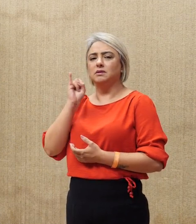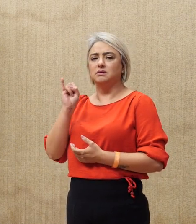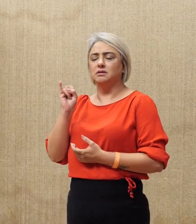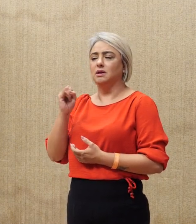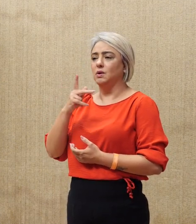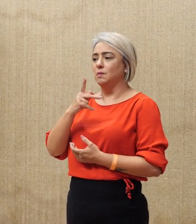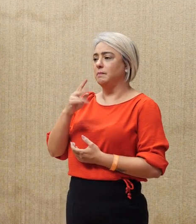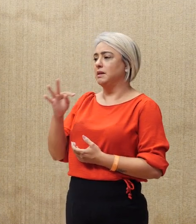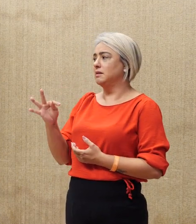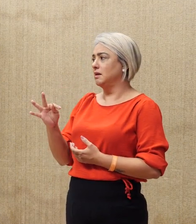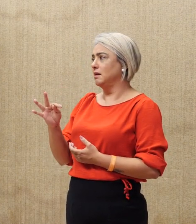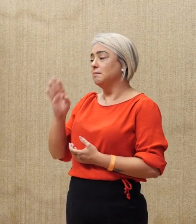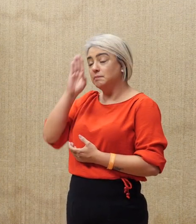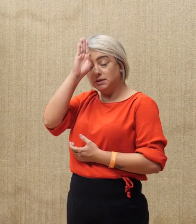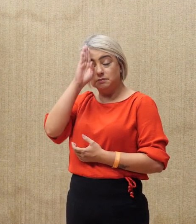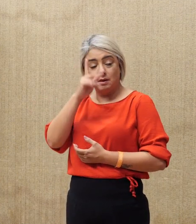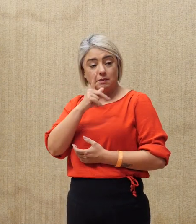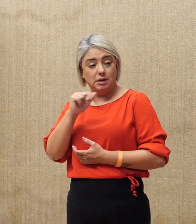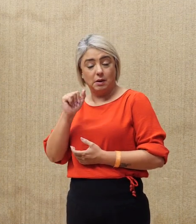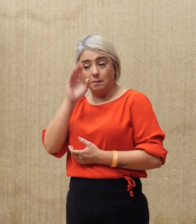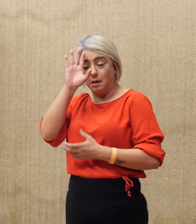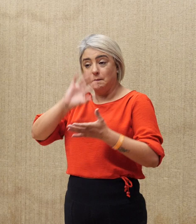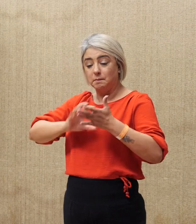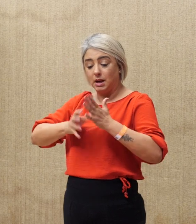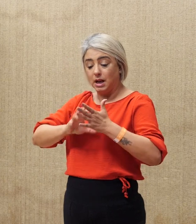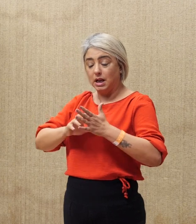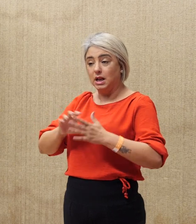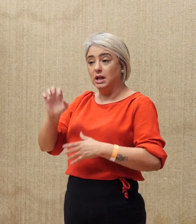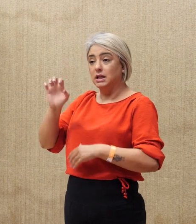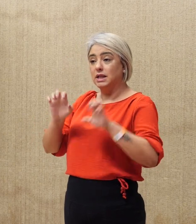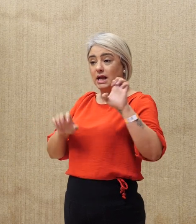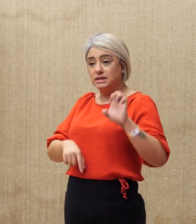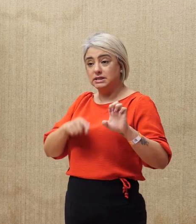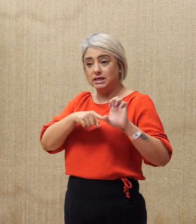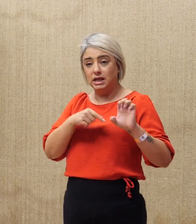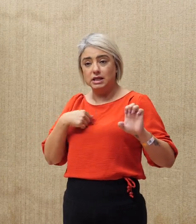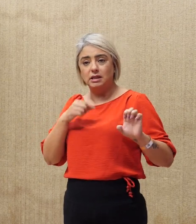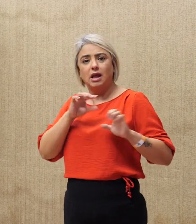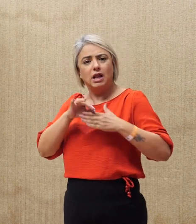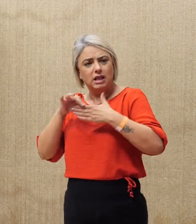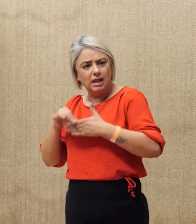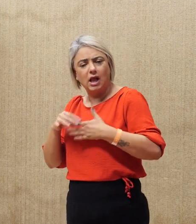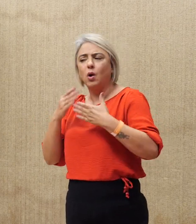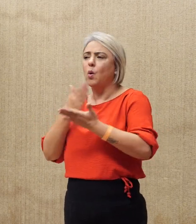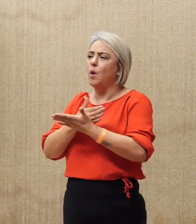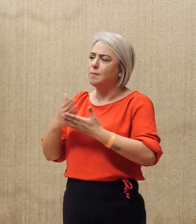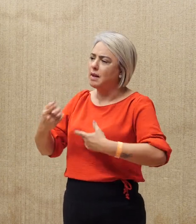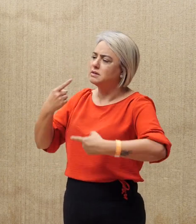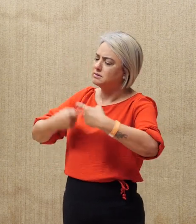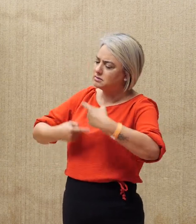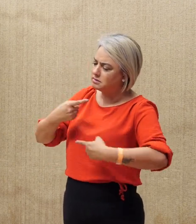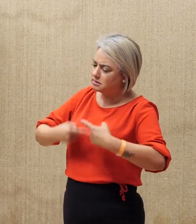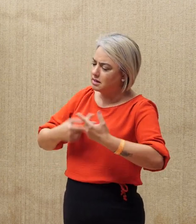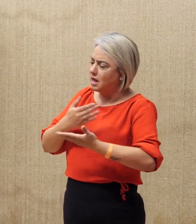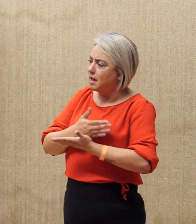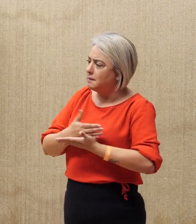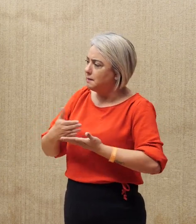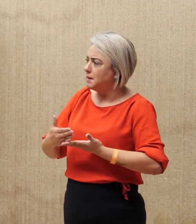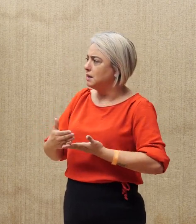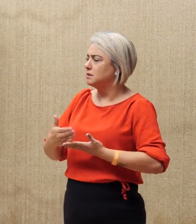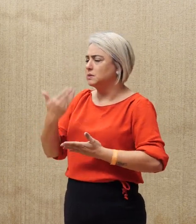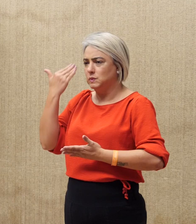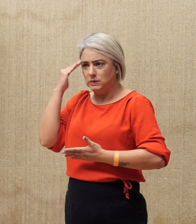que o PT, principalmente como principal partido da esquerda que lidera isso, comece a fazer os debates a partir